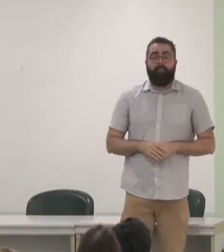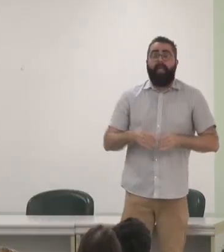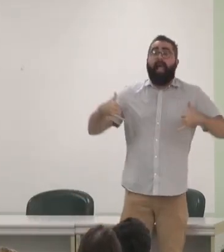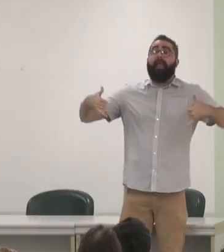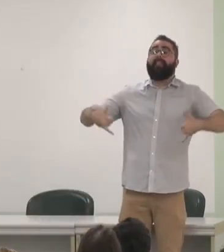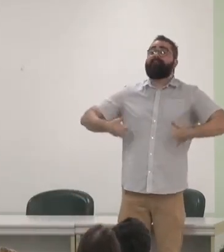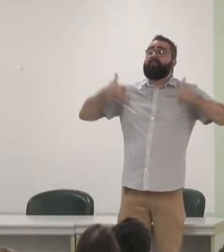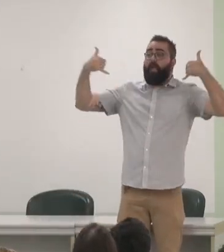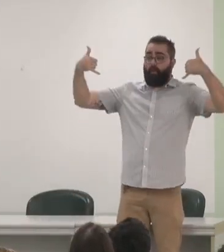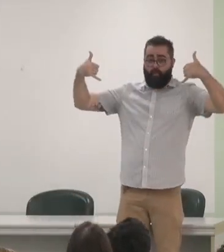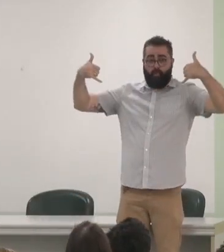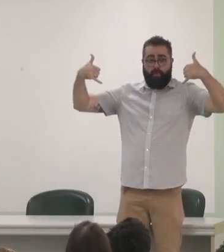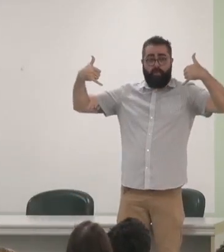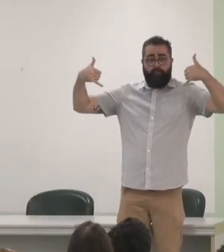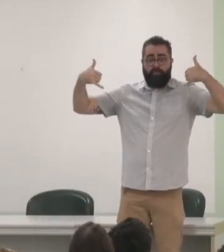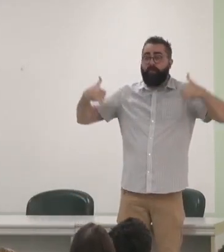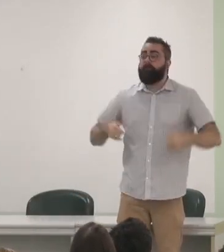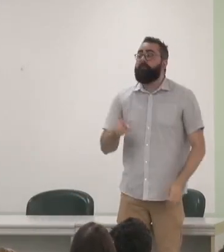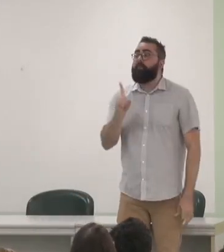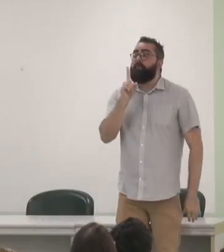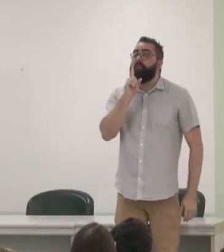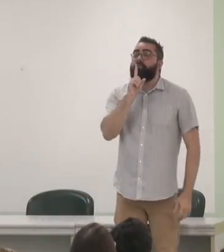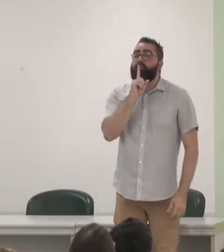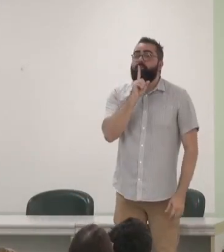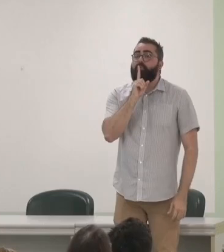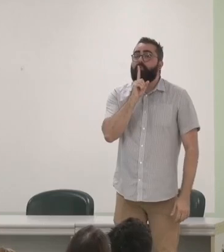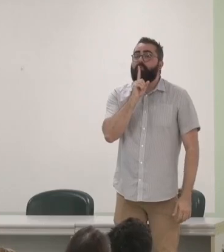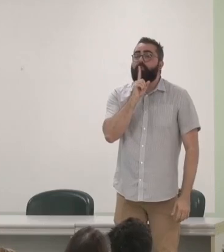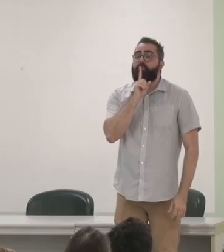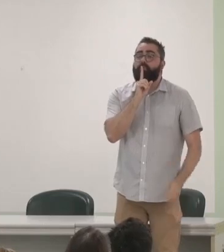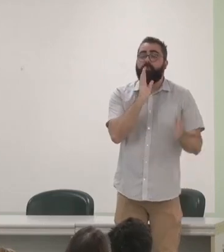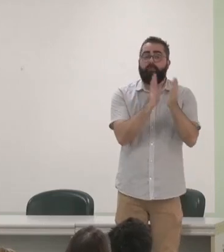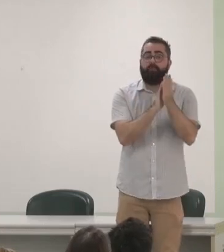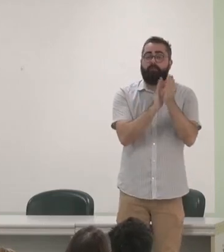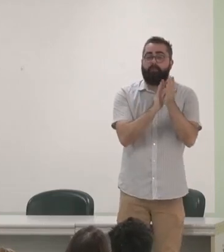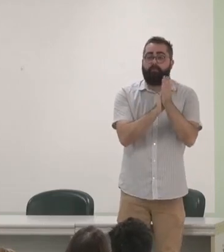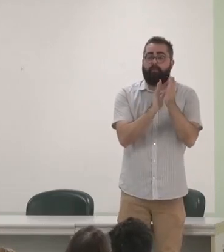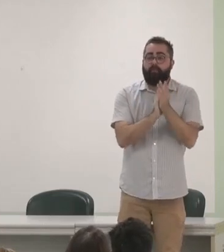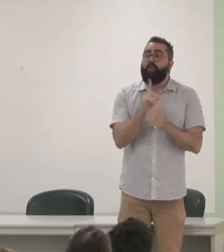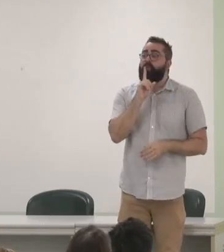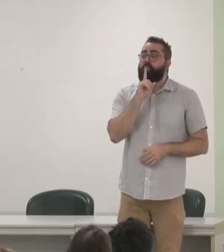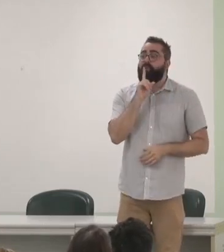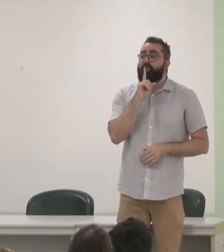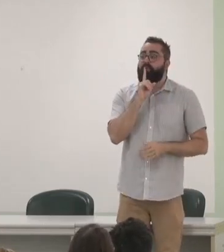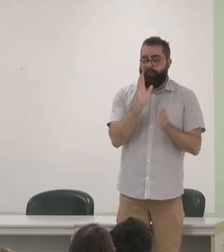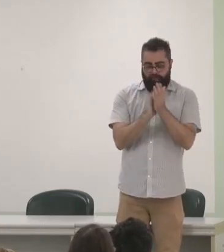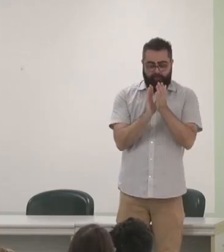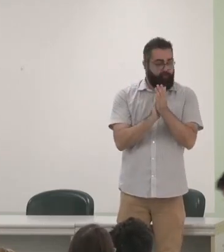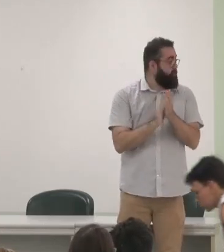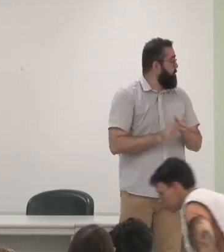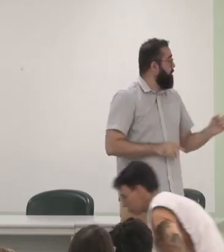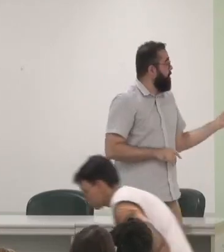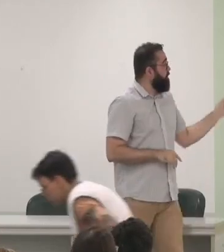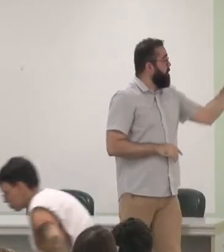ensine? Então, tem essa palavra para aniversário, que é sopra, vela e bate